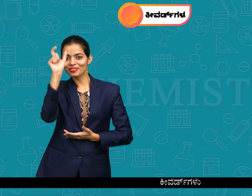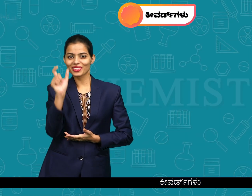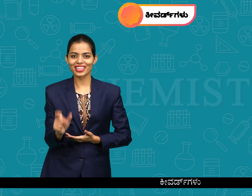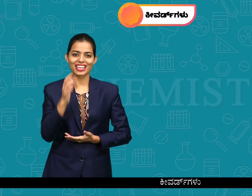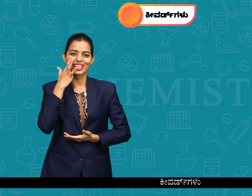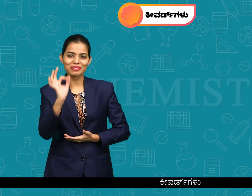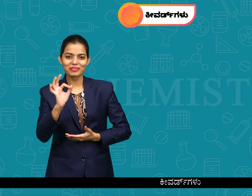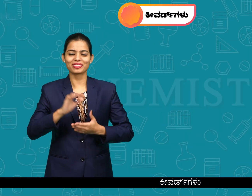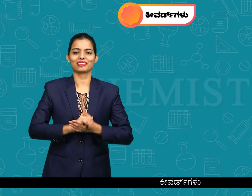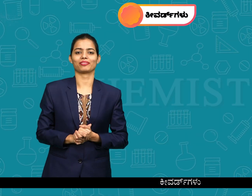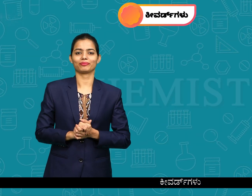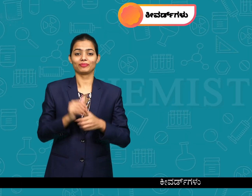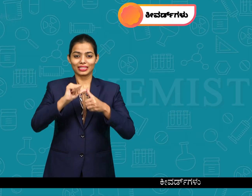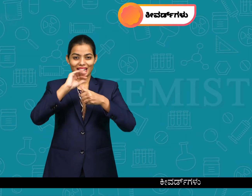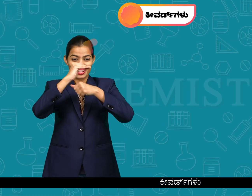ಕೀವರ್ಡ್ಗಳು.